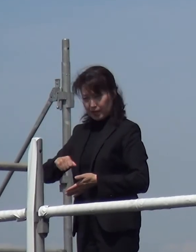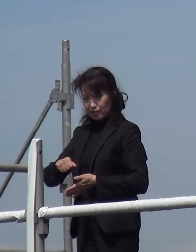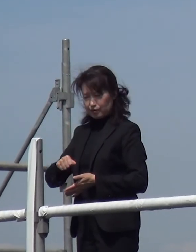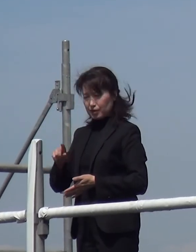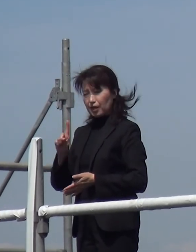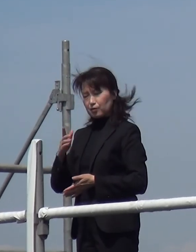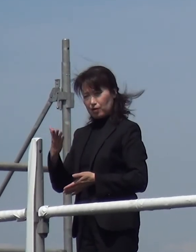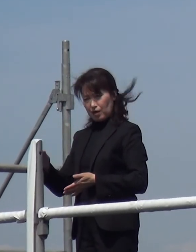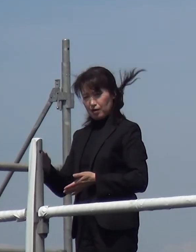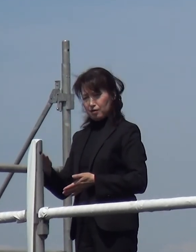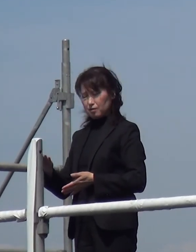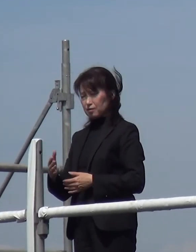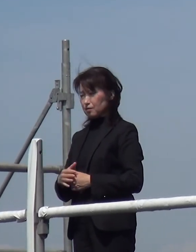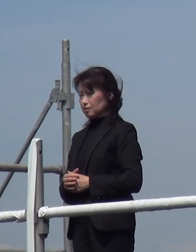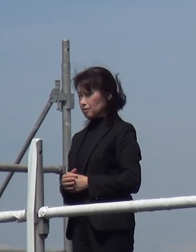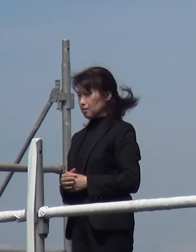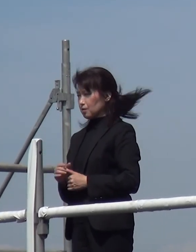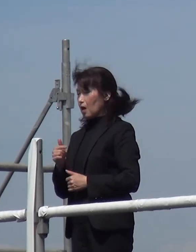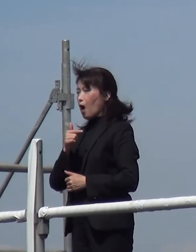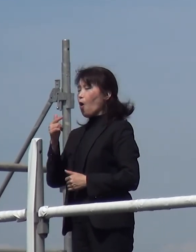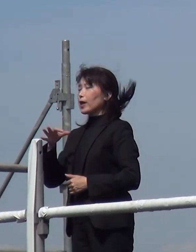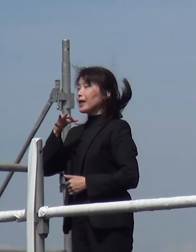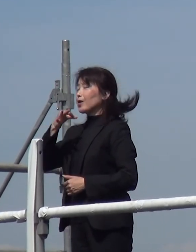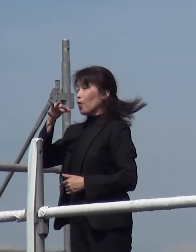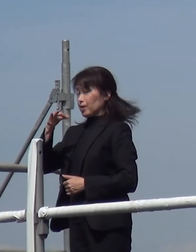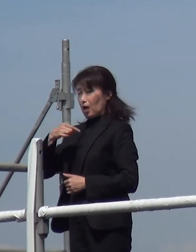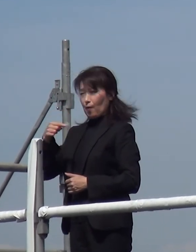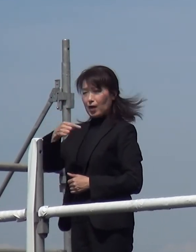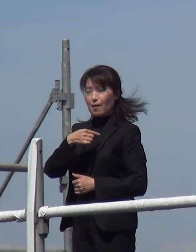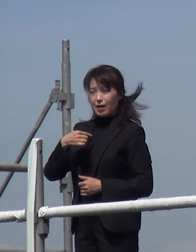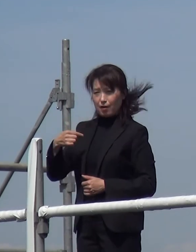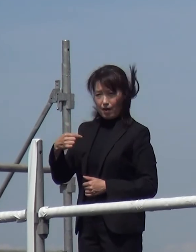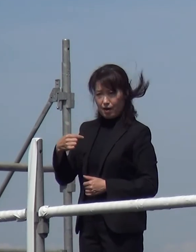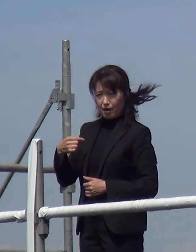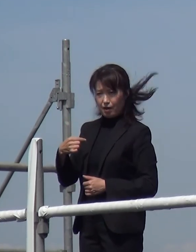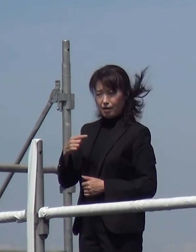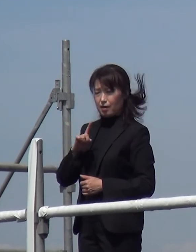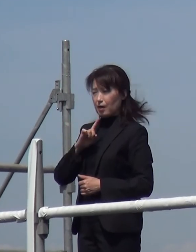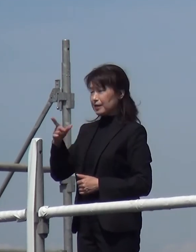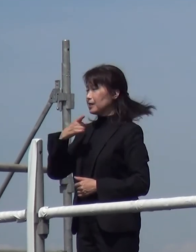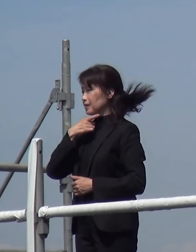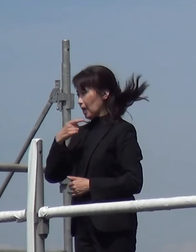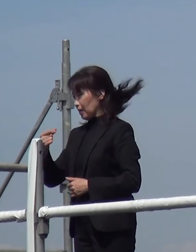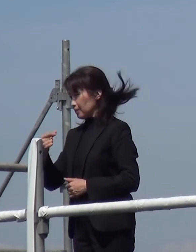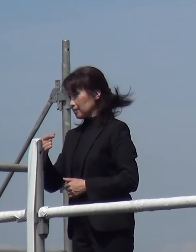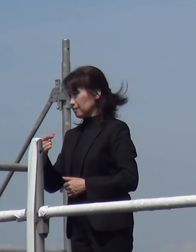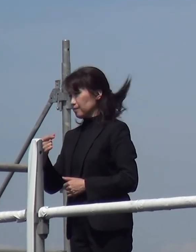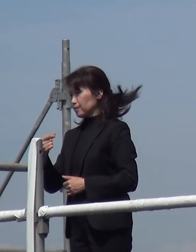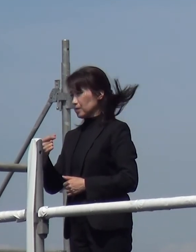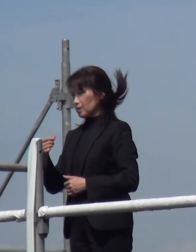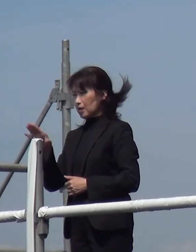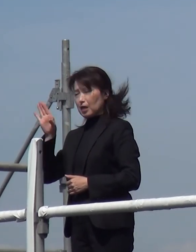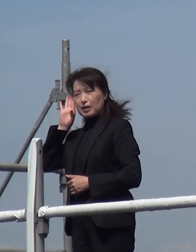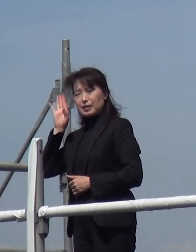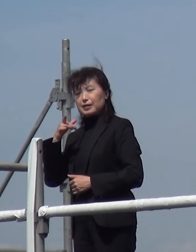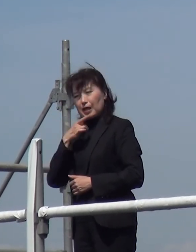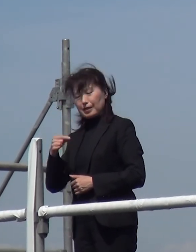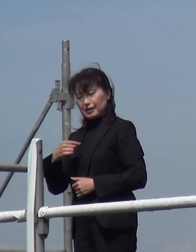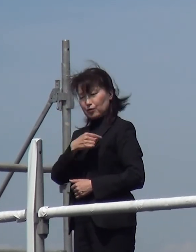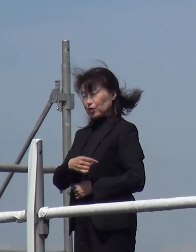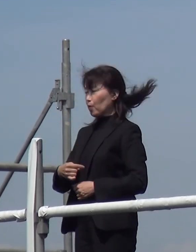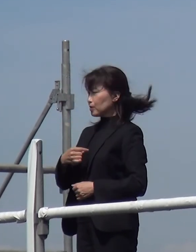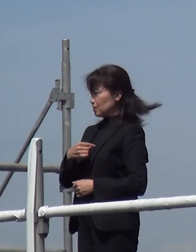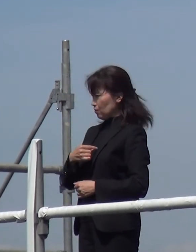ない、それを大きい声で我々は言いたいし、我々はそれを聞きたいという気持ち